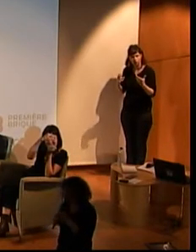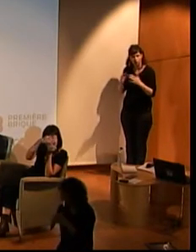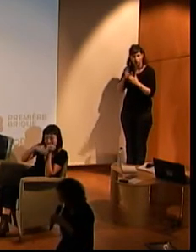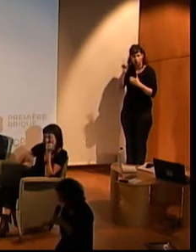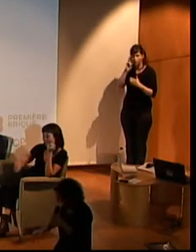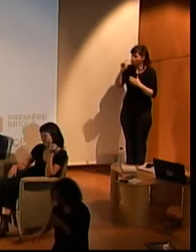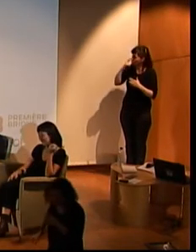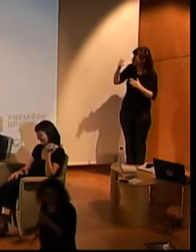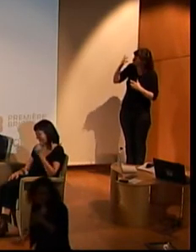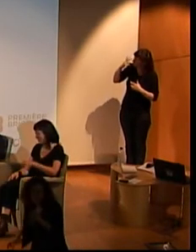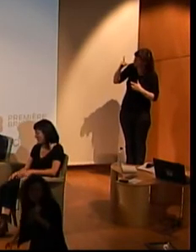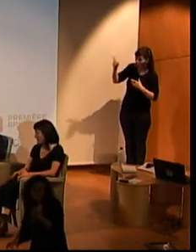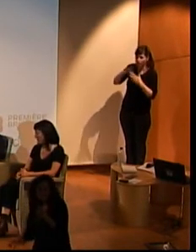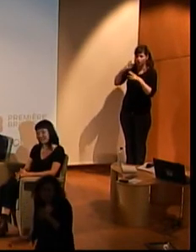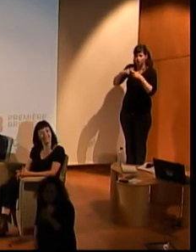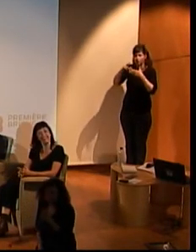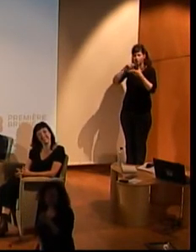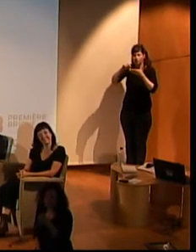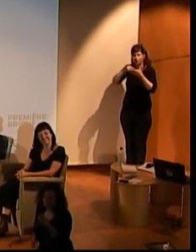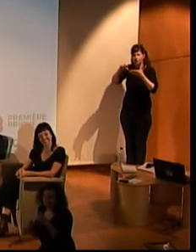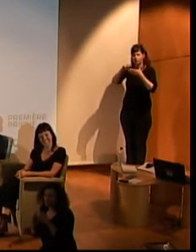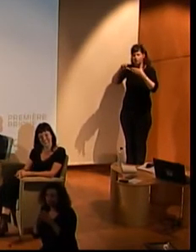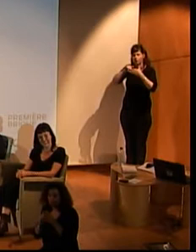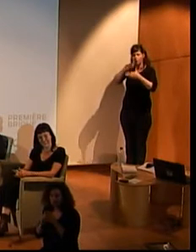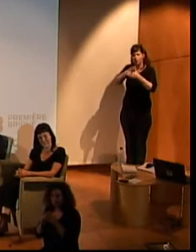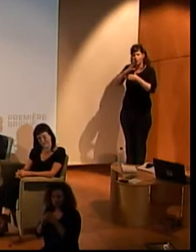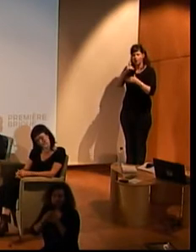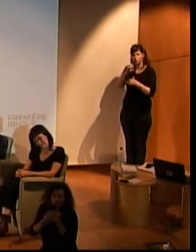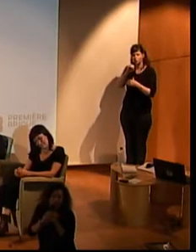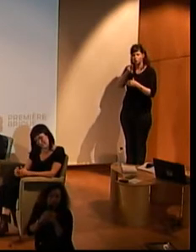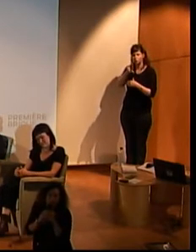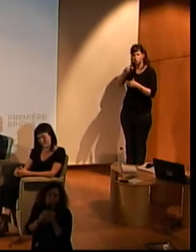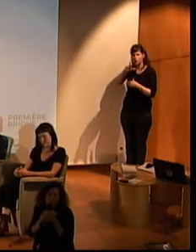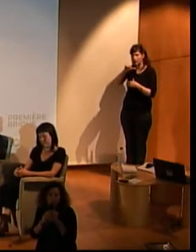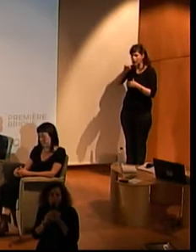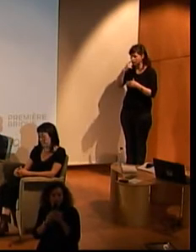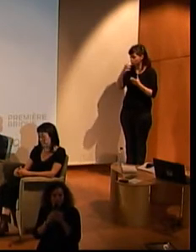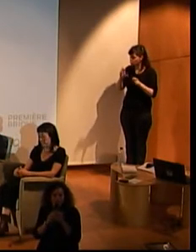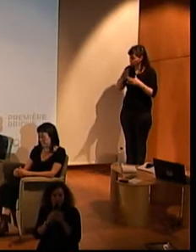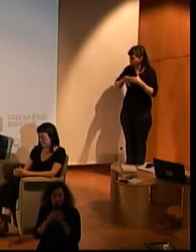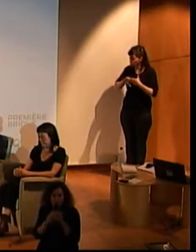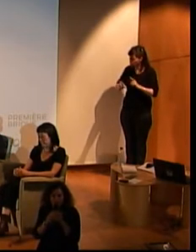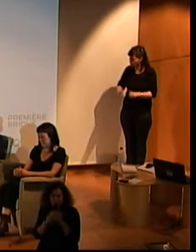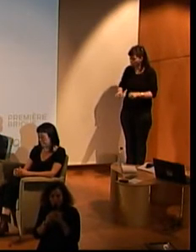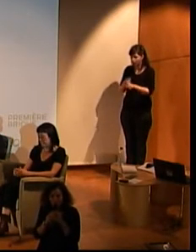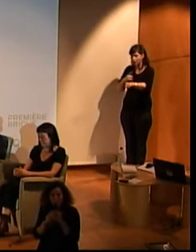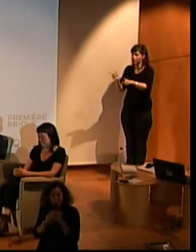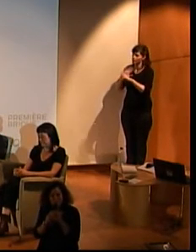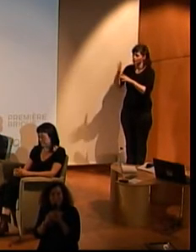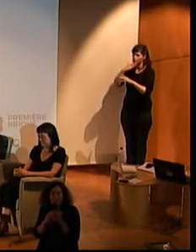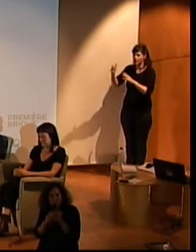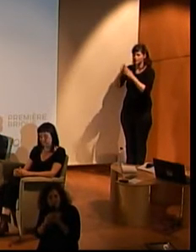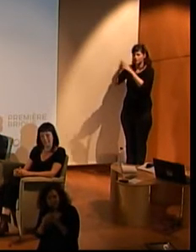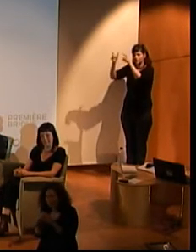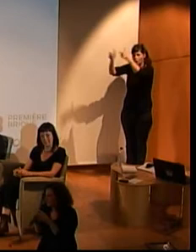Non, non, non. Les matériaux. Alors, il faut savoir, on remercie la Fondation de France qui nous a donné une subvention, mais qu'on a